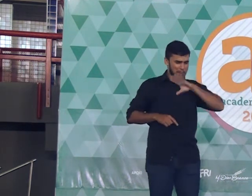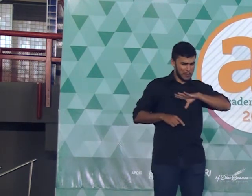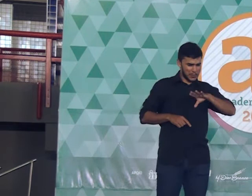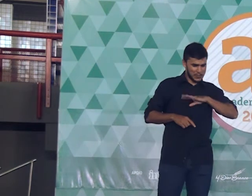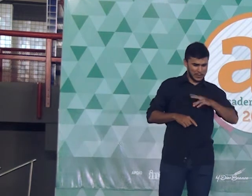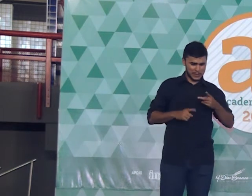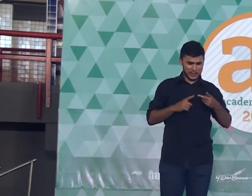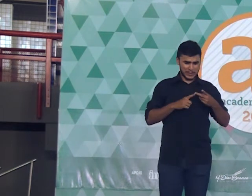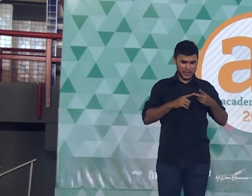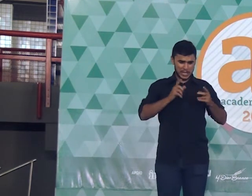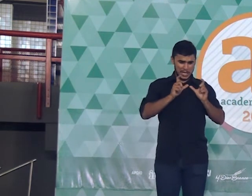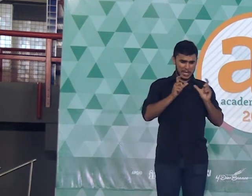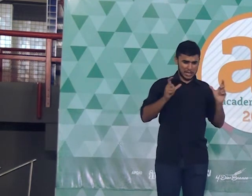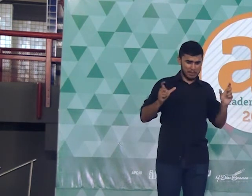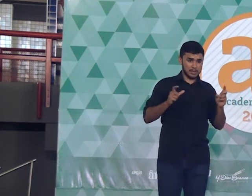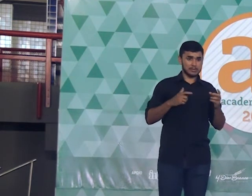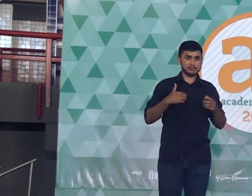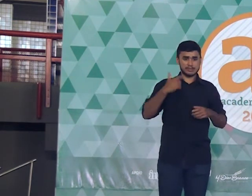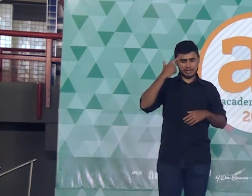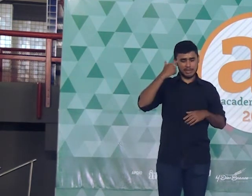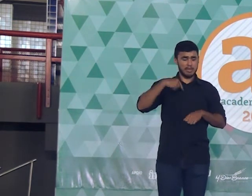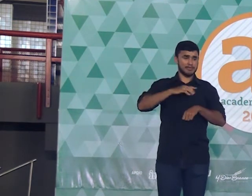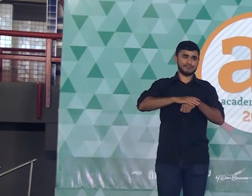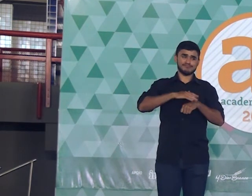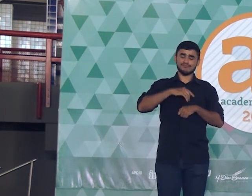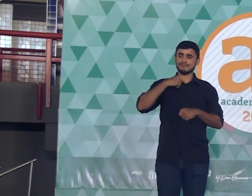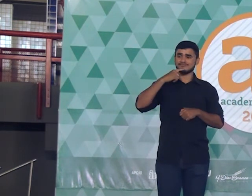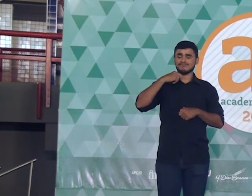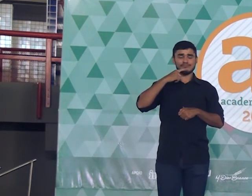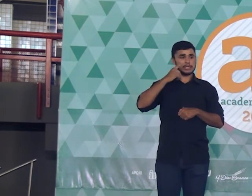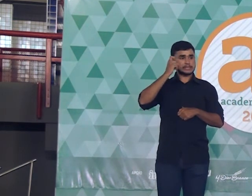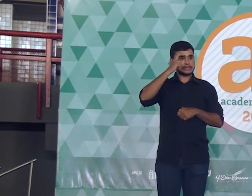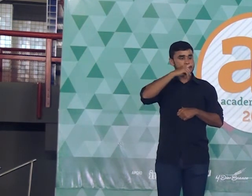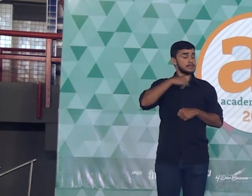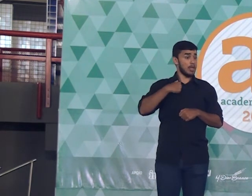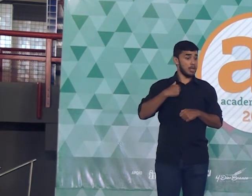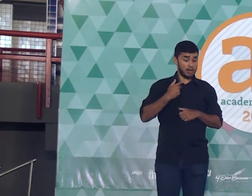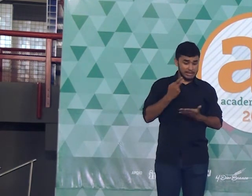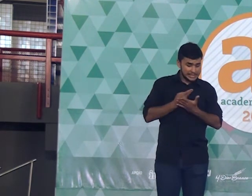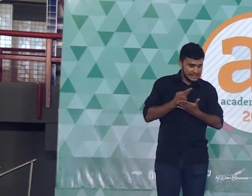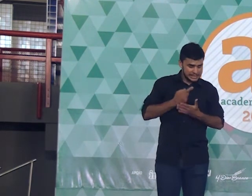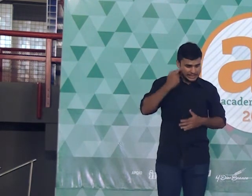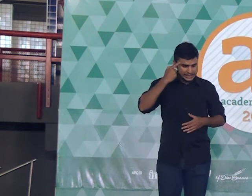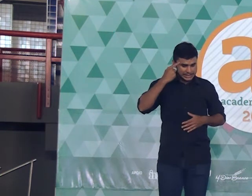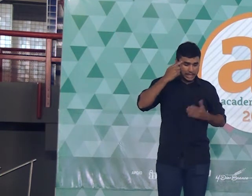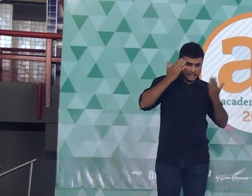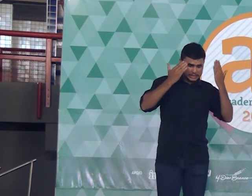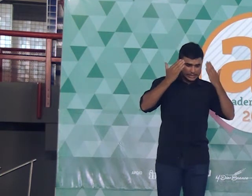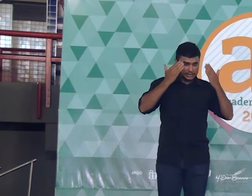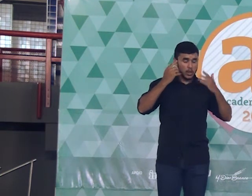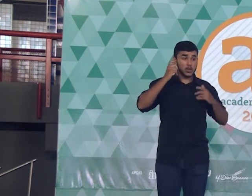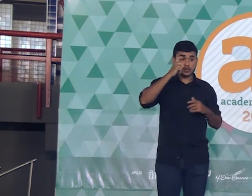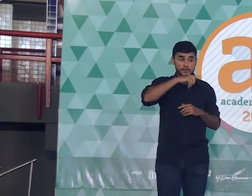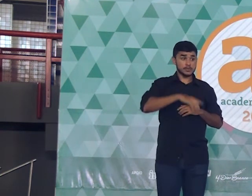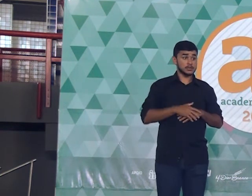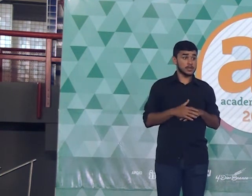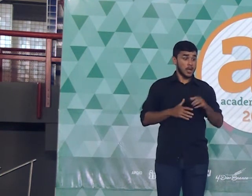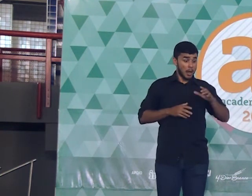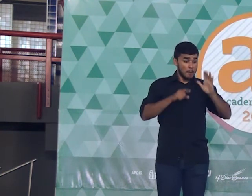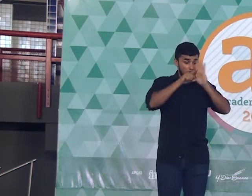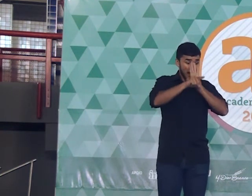códigos. Tá? Desculpa, mas é uma falha que eu tenho. Então, para mim, o que é difícil são as questões de